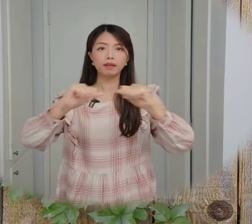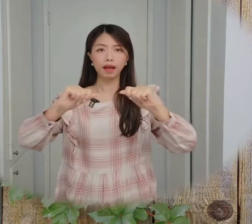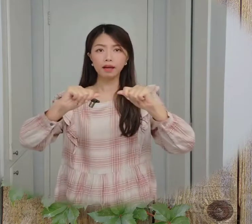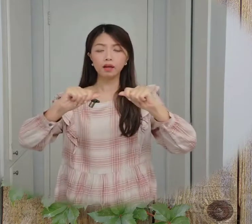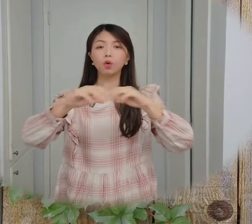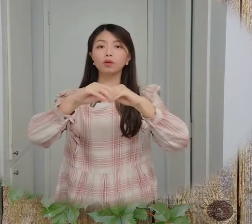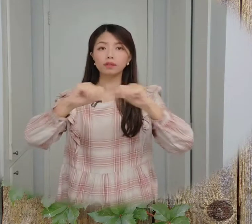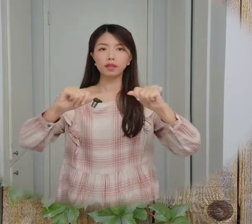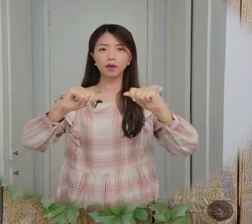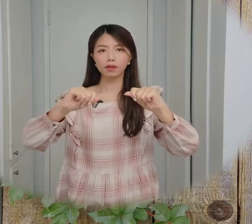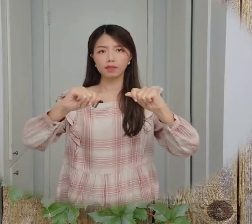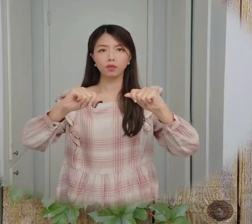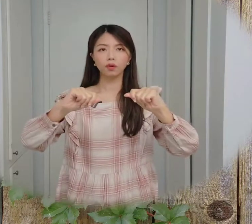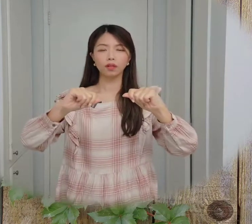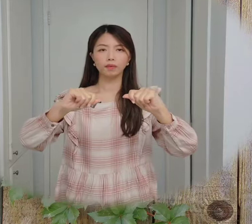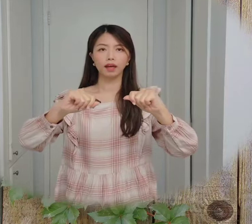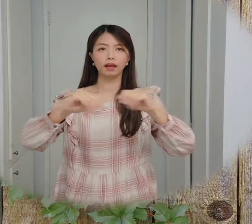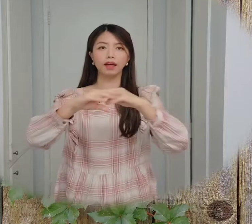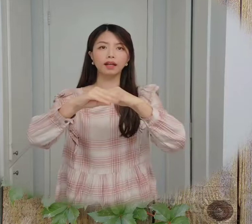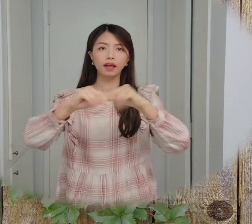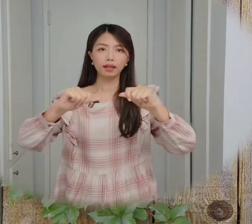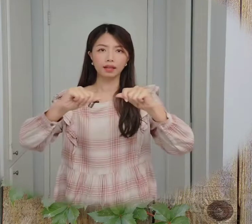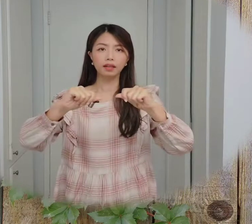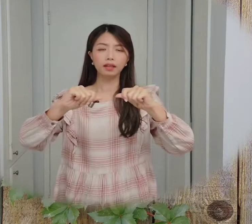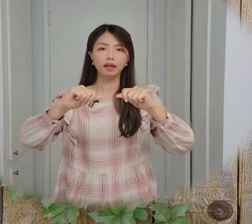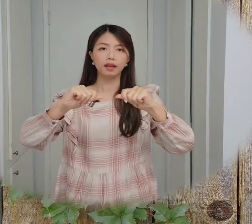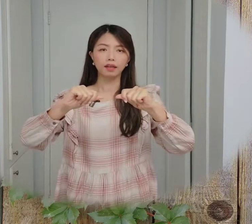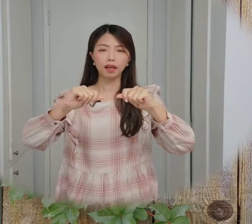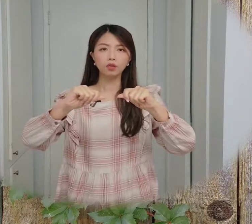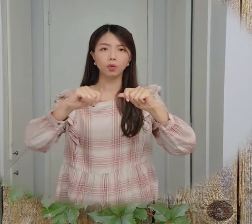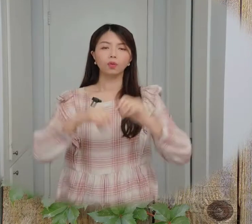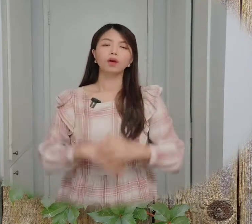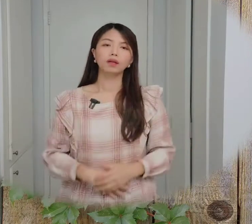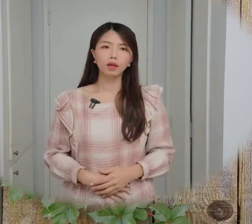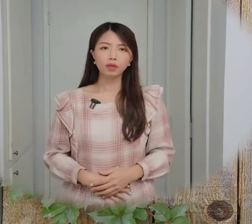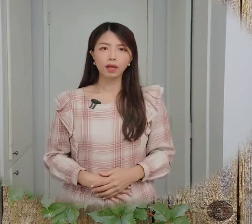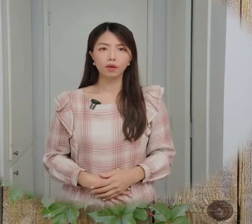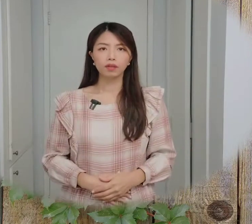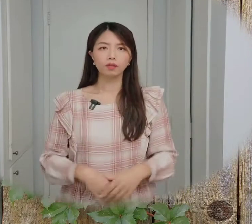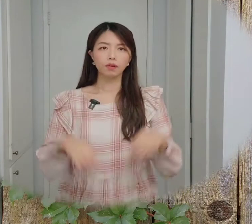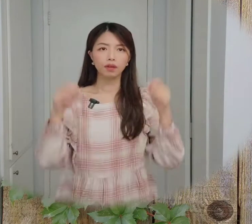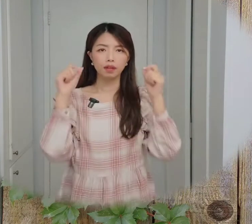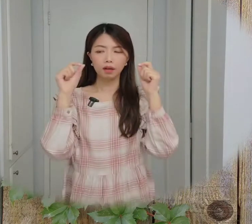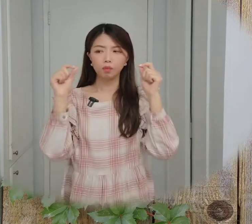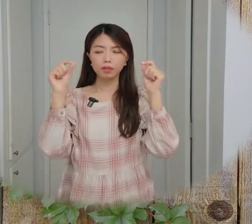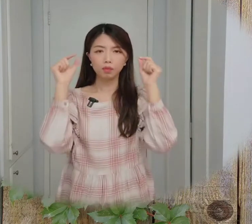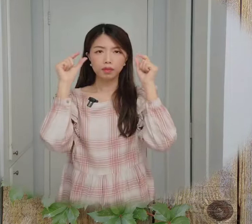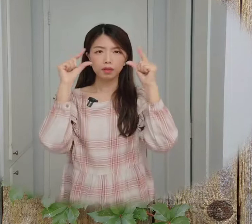비벼주시면 땅 혹은 흙이라고 하는 뜻의 수어가 됩니다. 땅을 깨우고, 깨우다라고 하는 뜻의